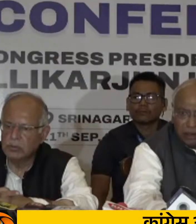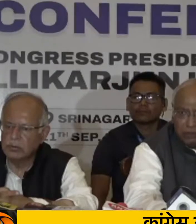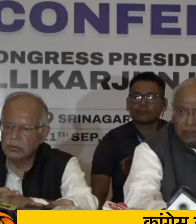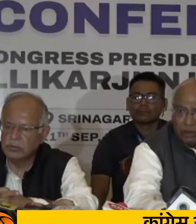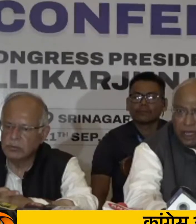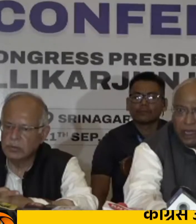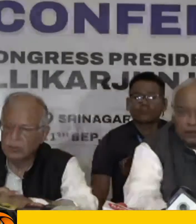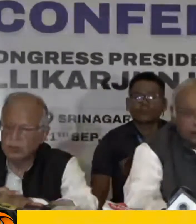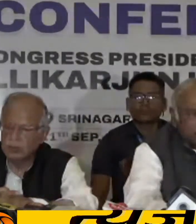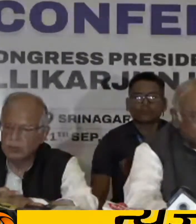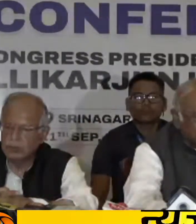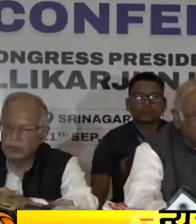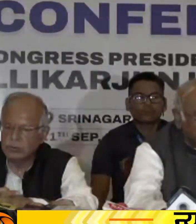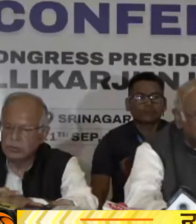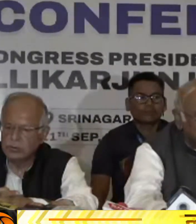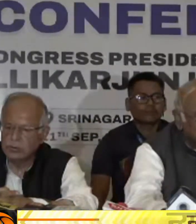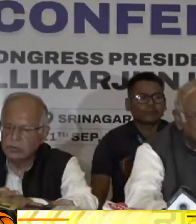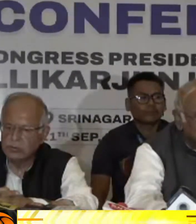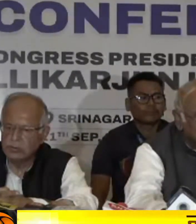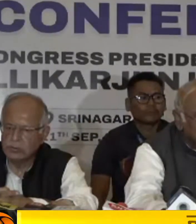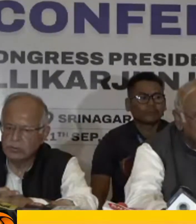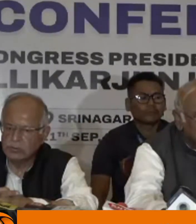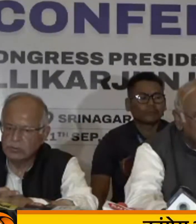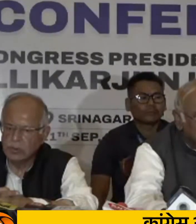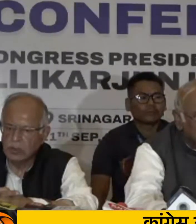मुझे भी थोड़ा ज्ञान